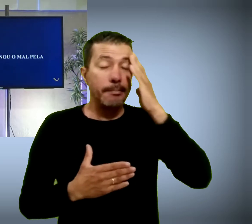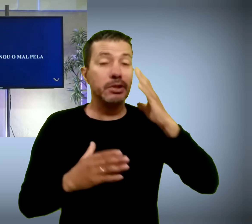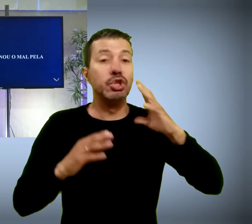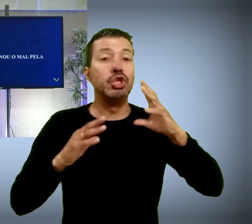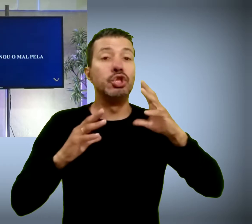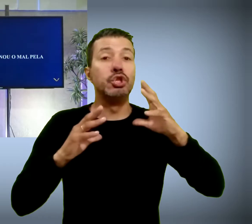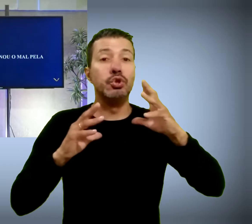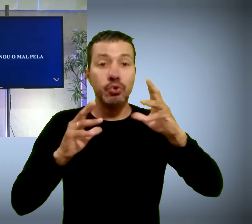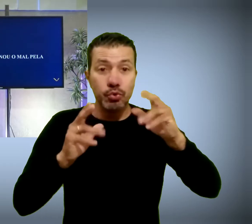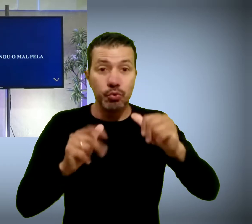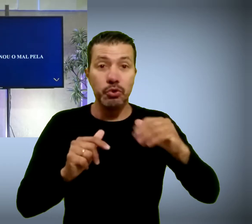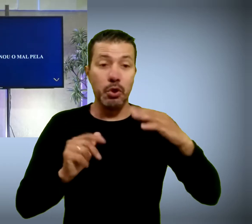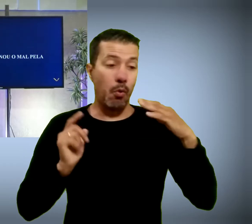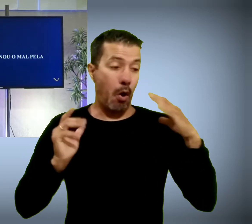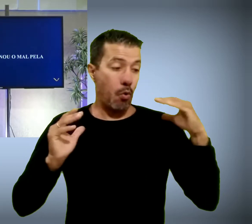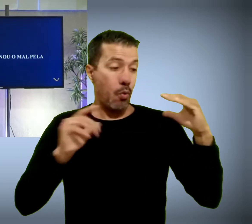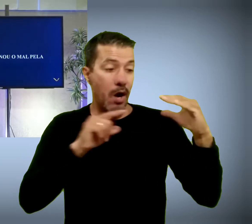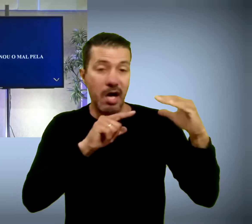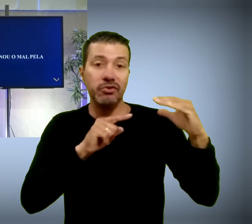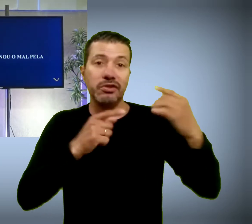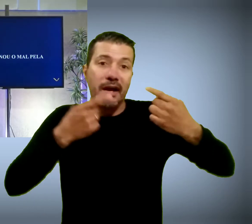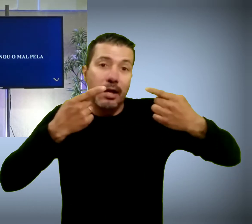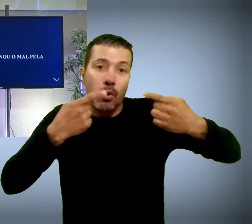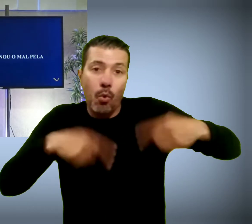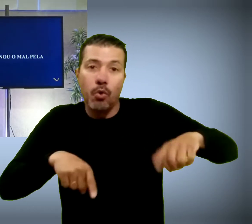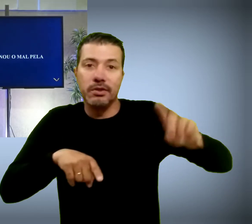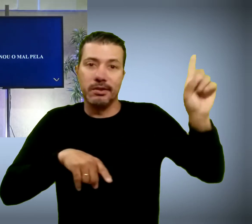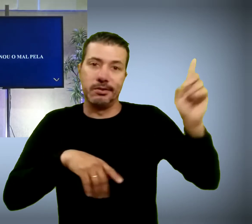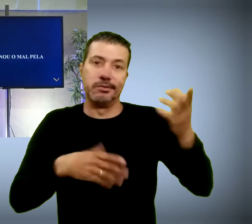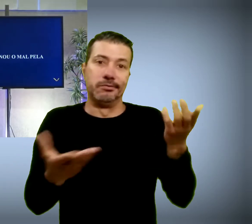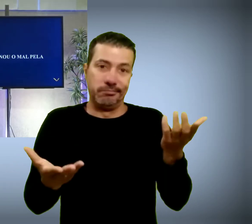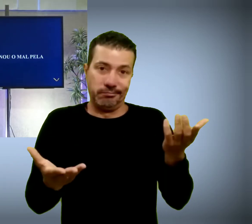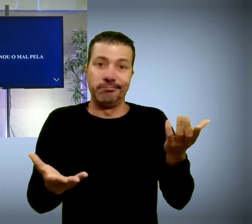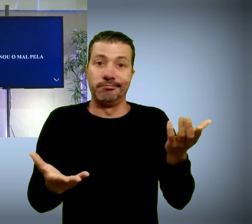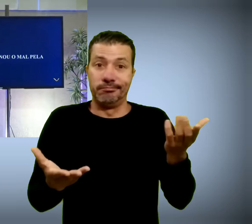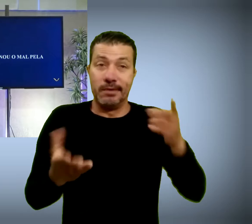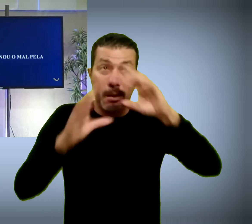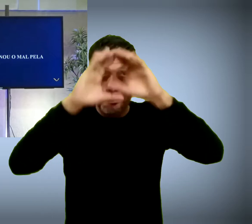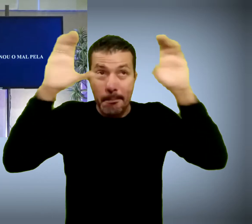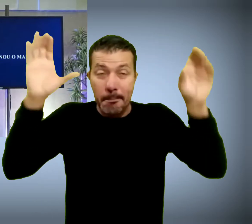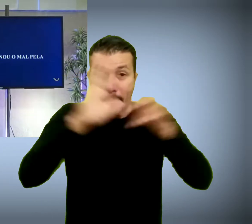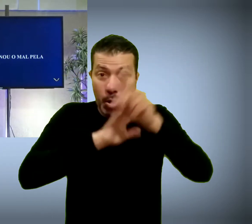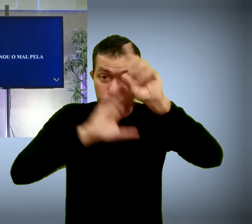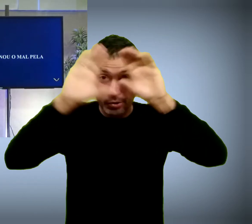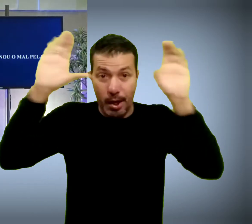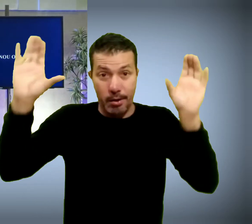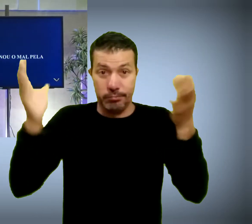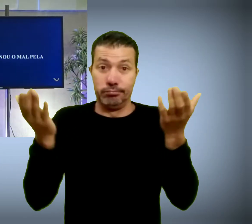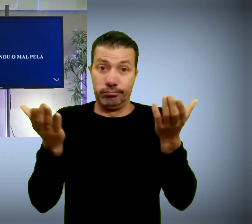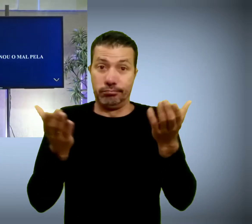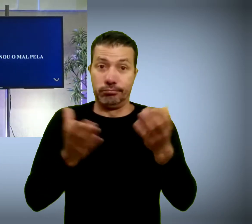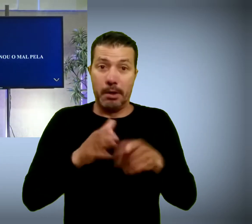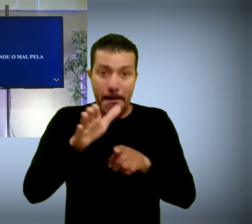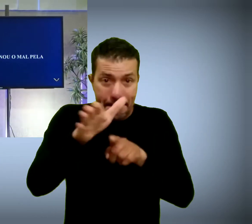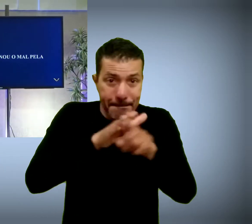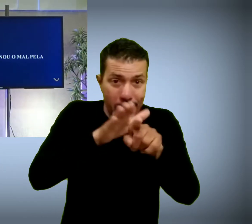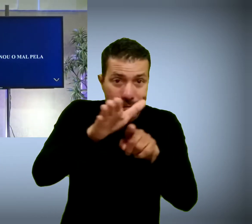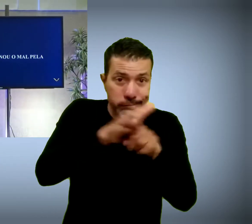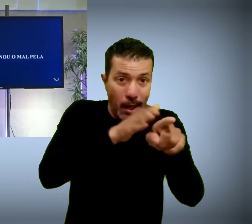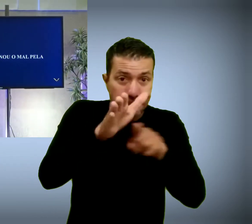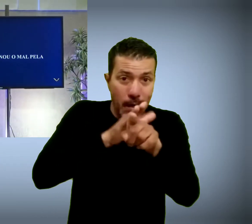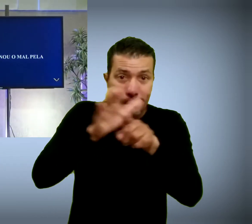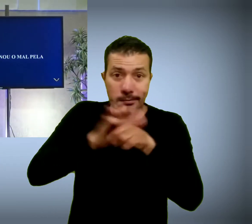anjos que iam mudar de lado lá no próprio céu? Eu pergunto para vocês, e gostaria